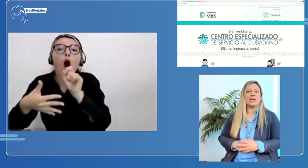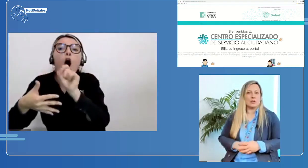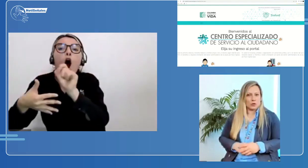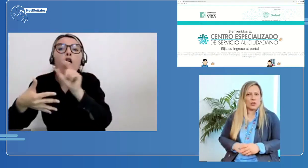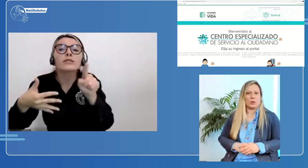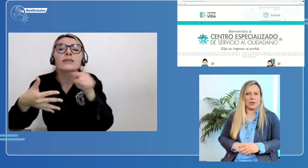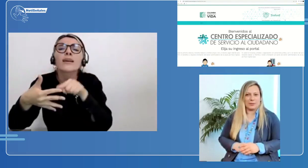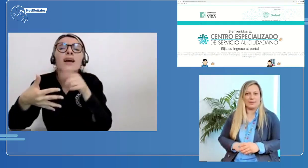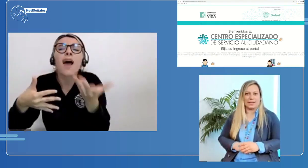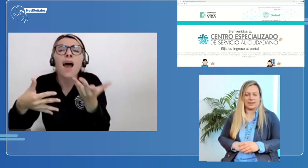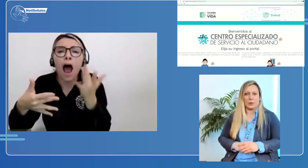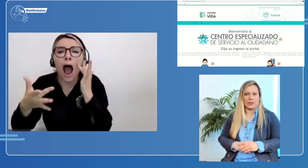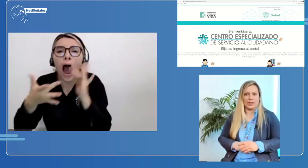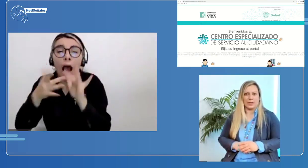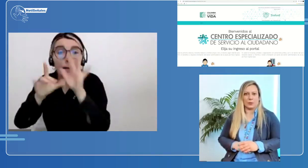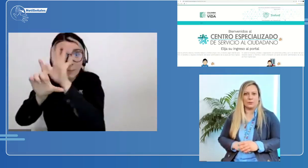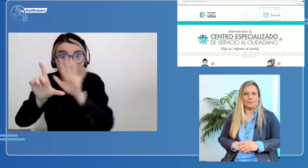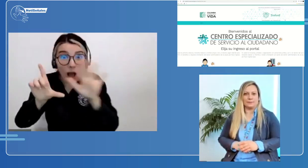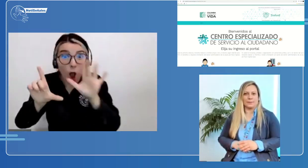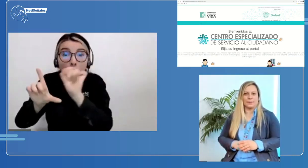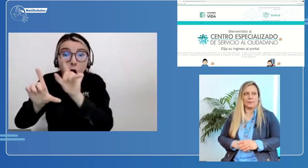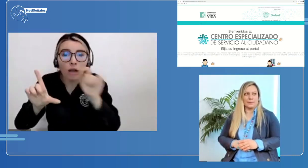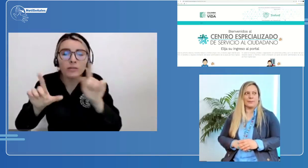nuestro sector administrativo de salud.